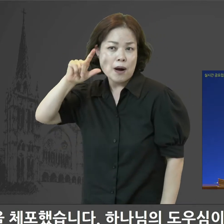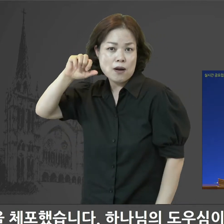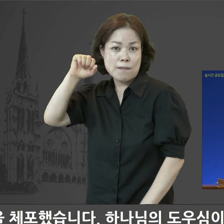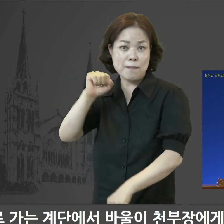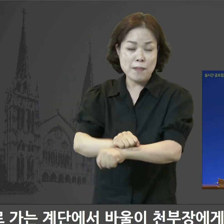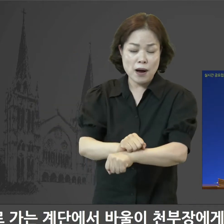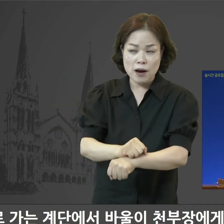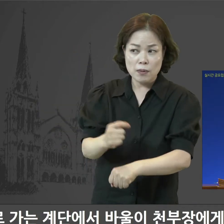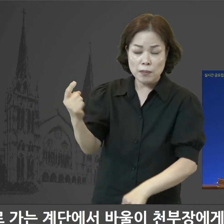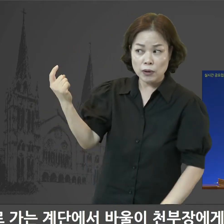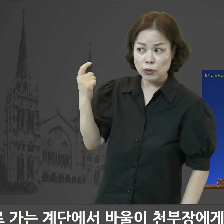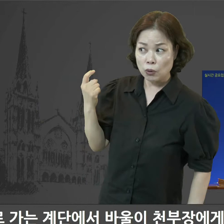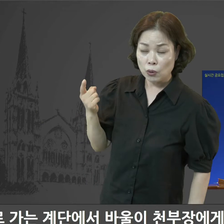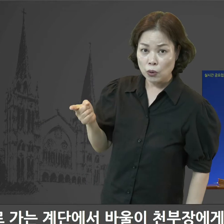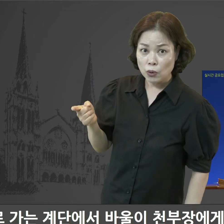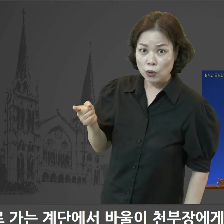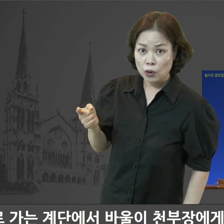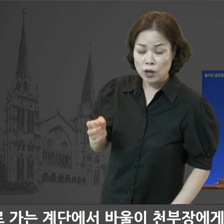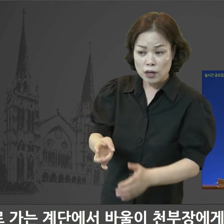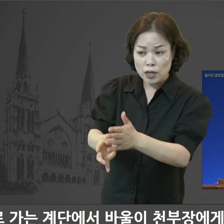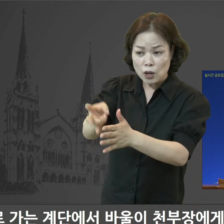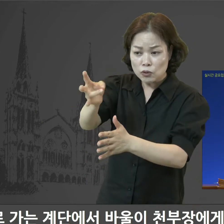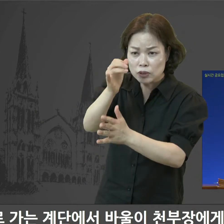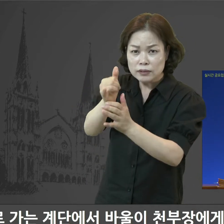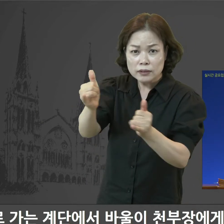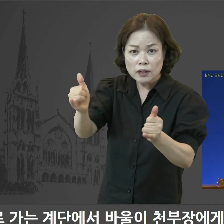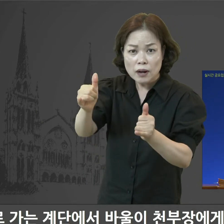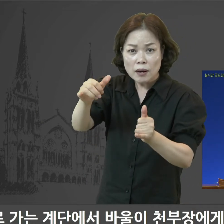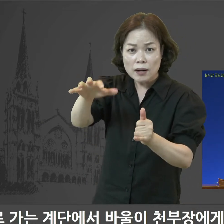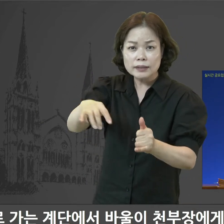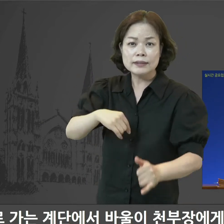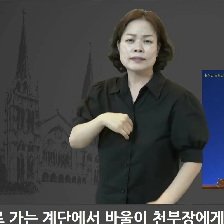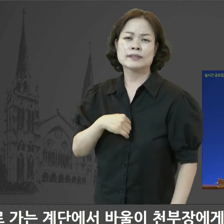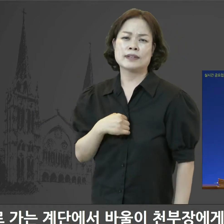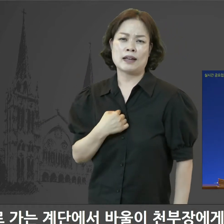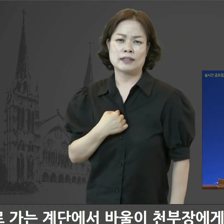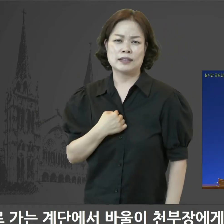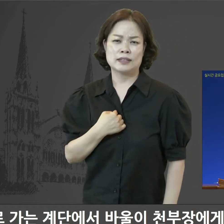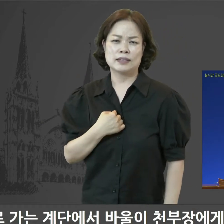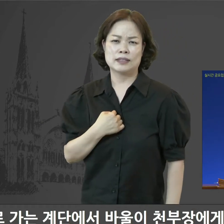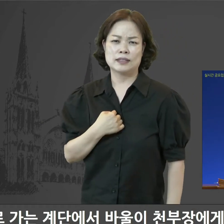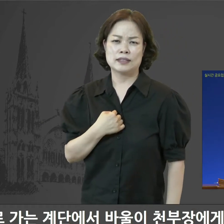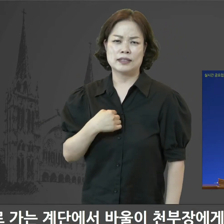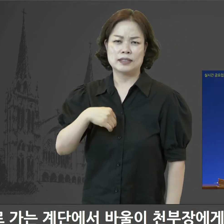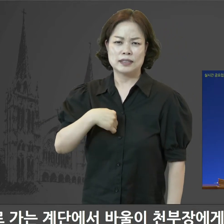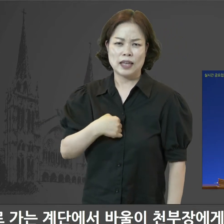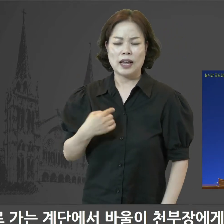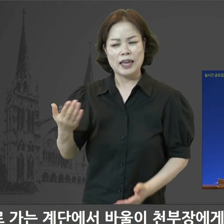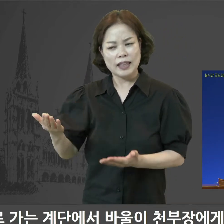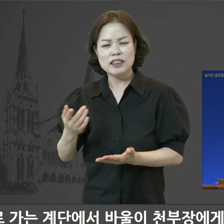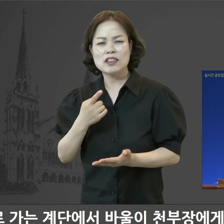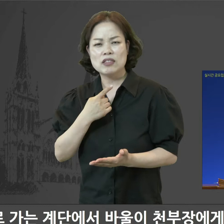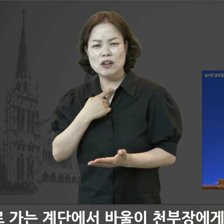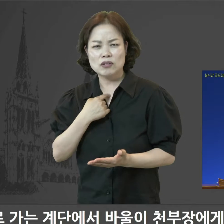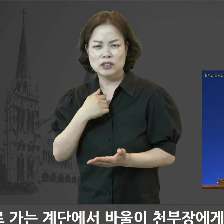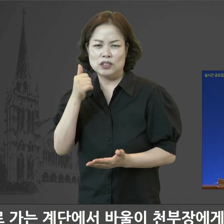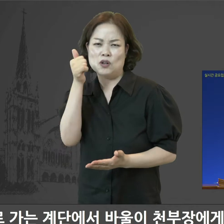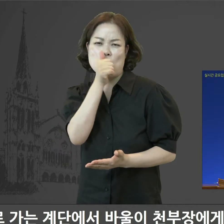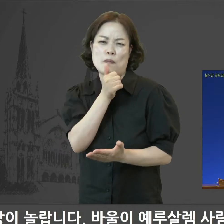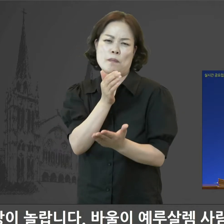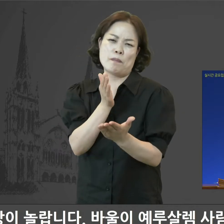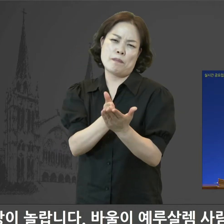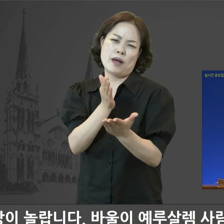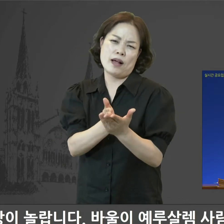바울이 이 예루살렘에 있는 사람들 앞에 자기 자신이 한 일을 좀 설명할 수 있는